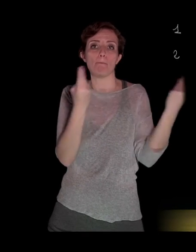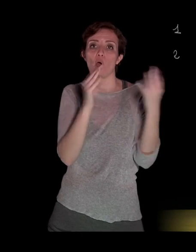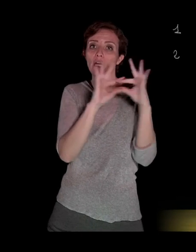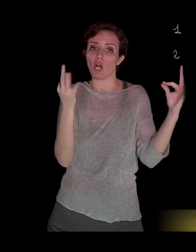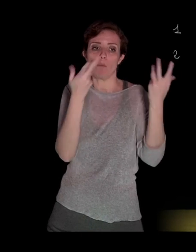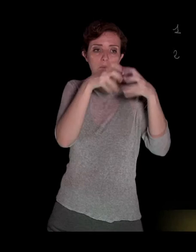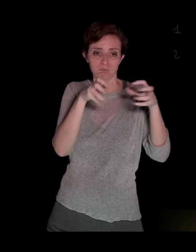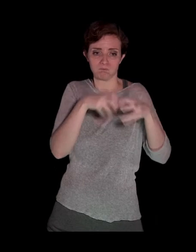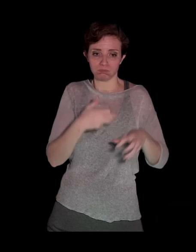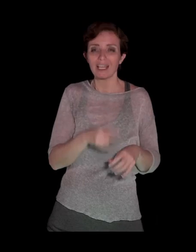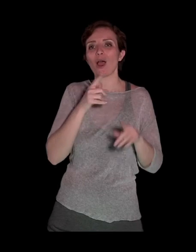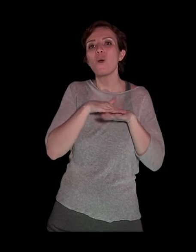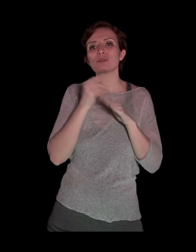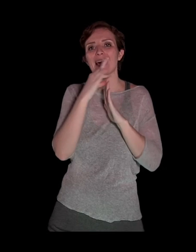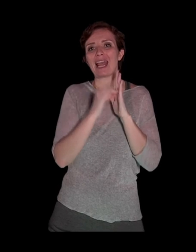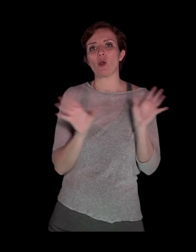raccoglimento